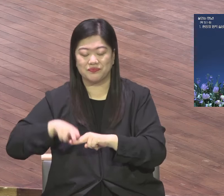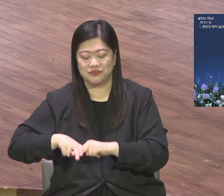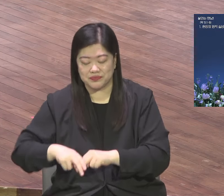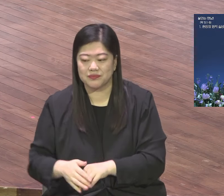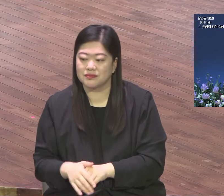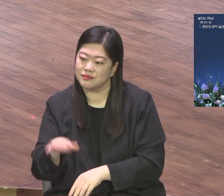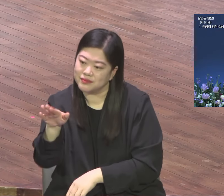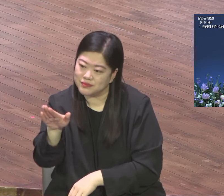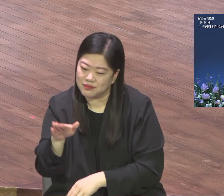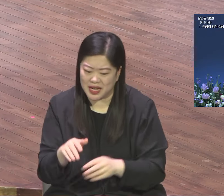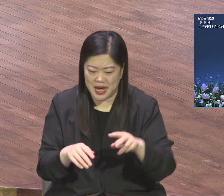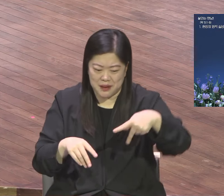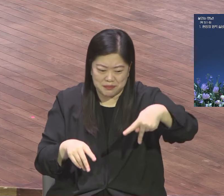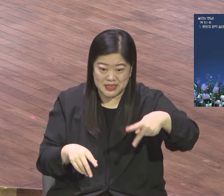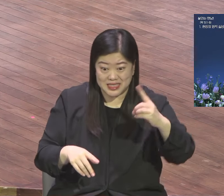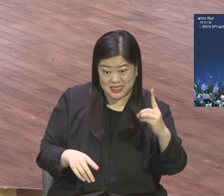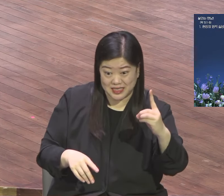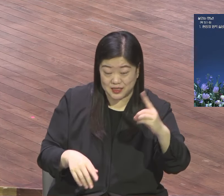있죠.